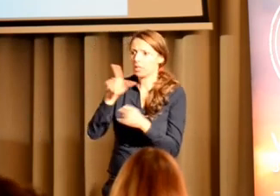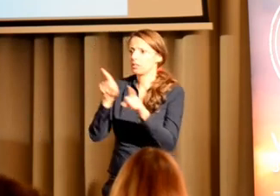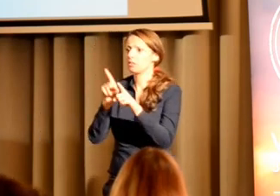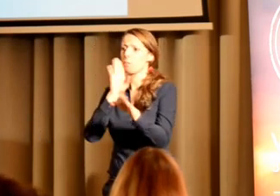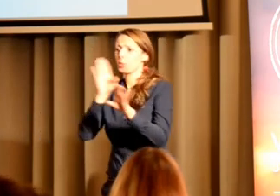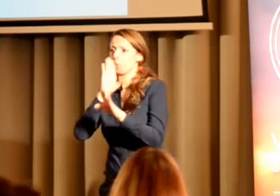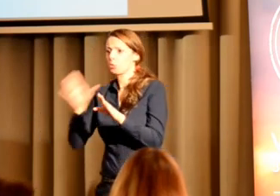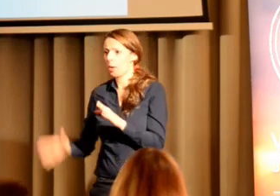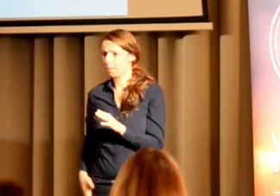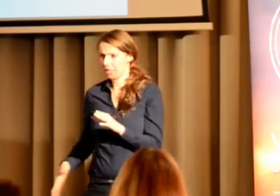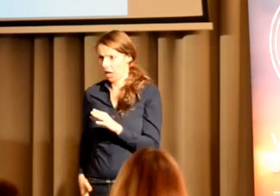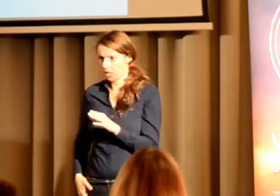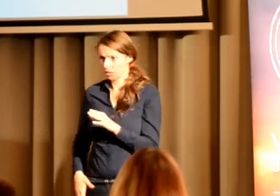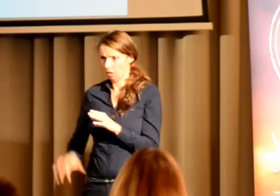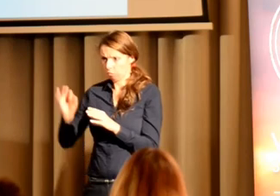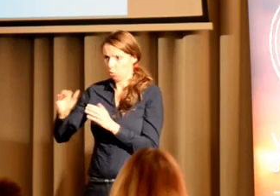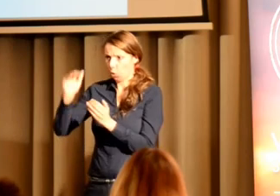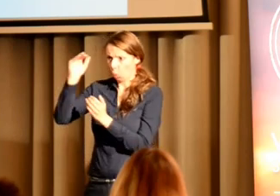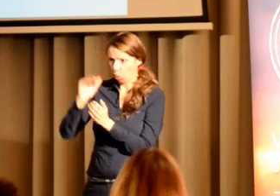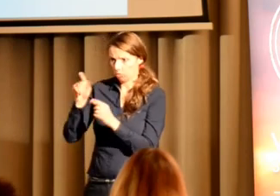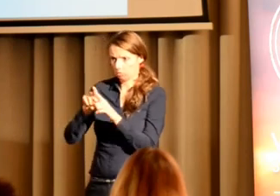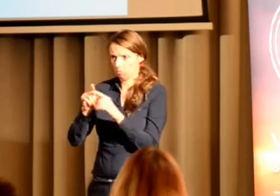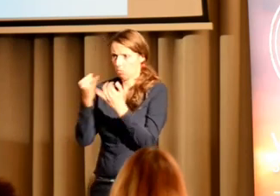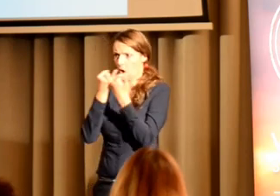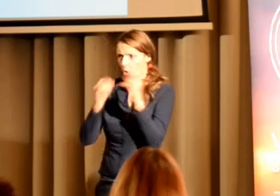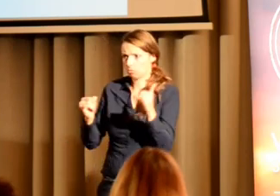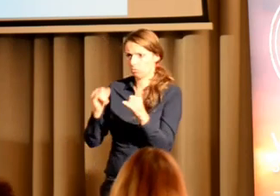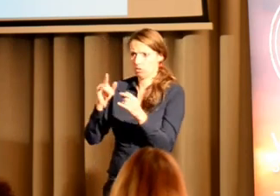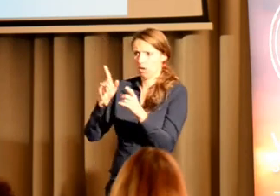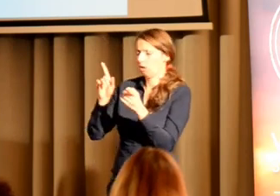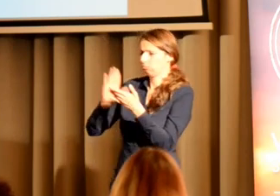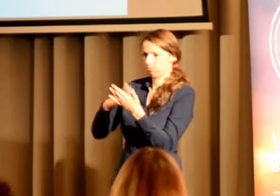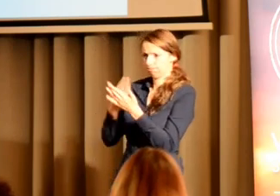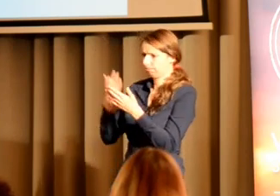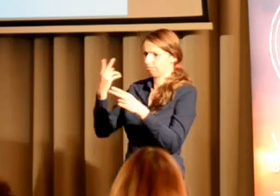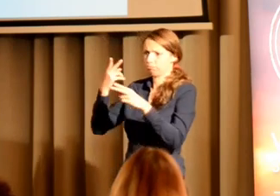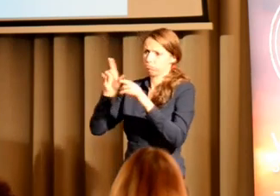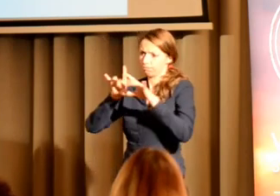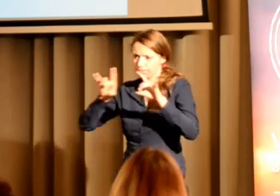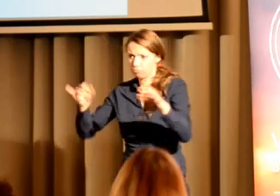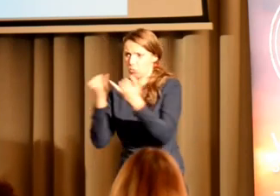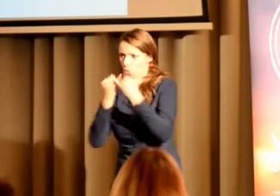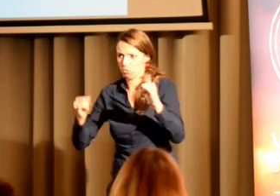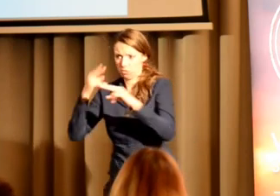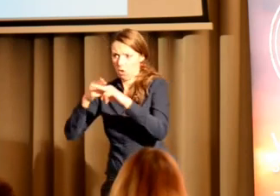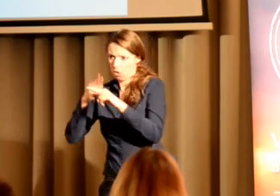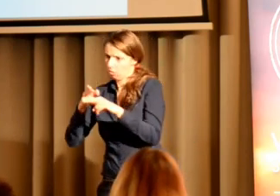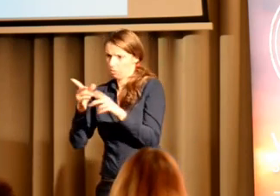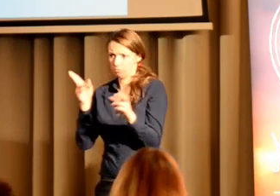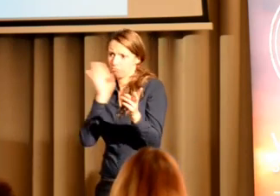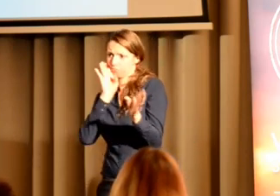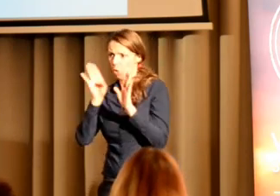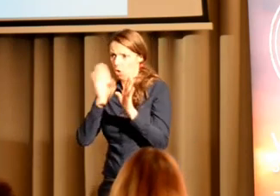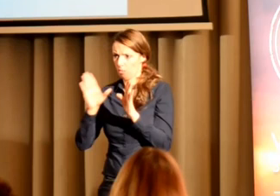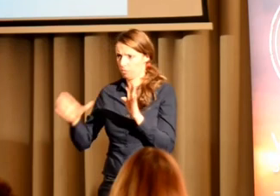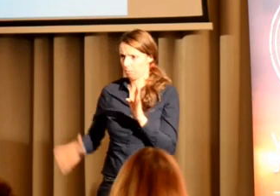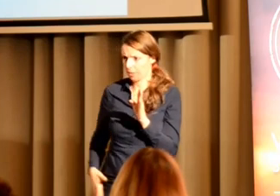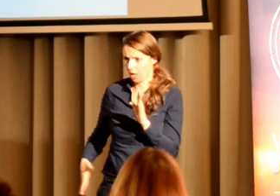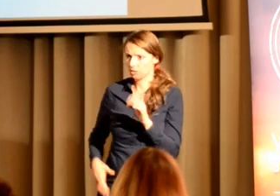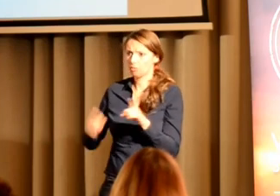psów, czyli na przykład nosówka albo parwowiroza. Dorosłe wilki zwykle cierpią na